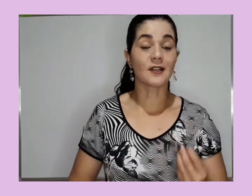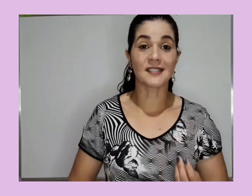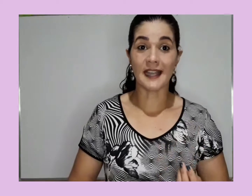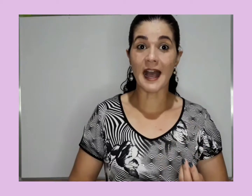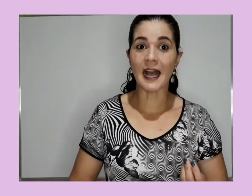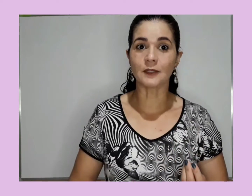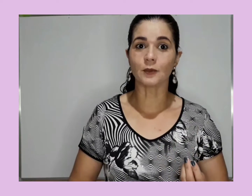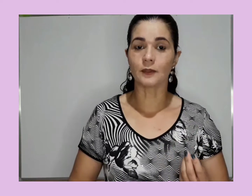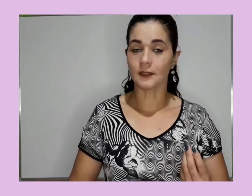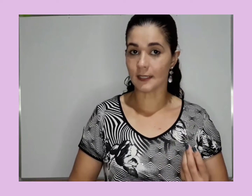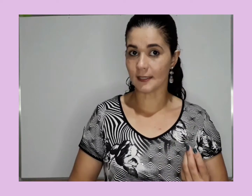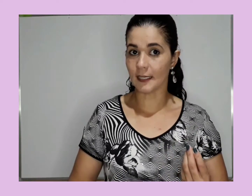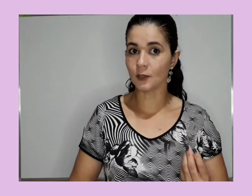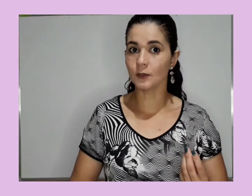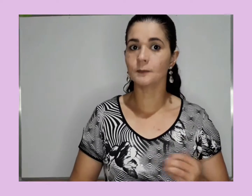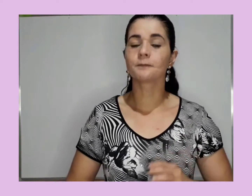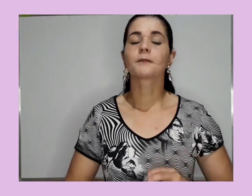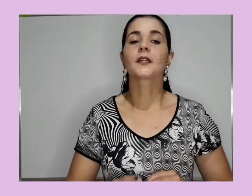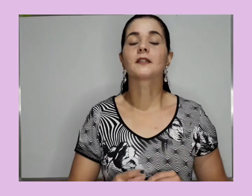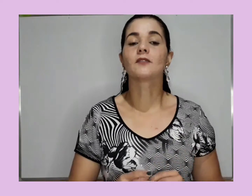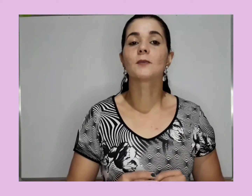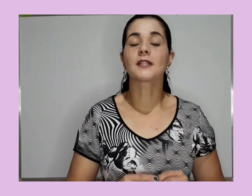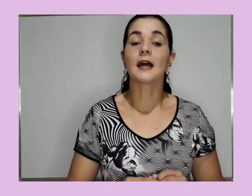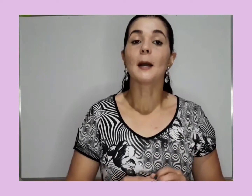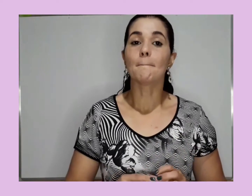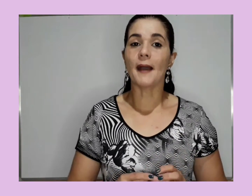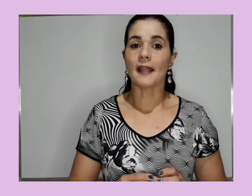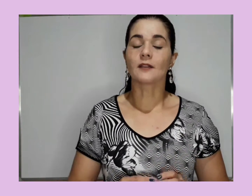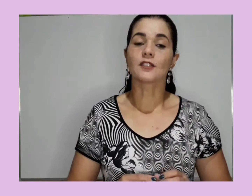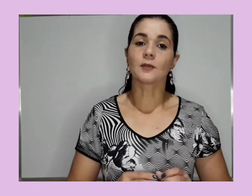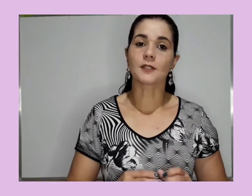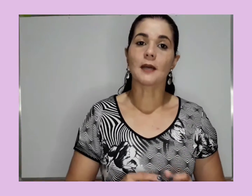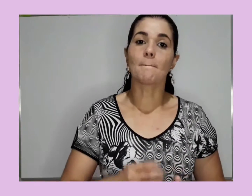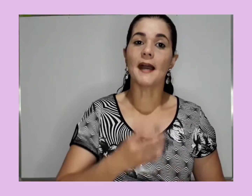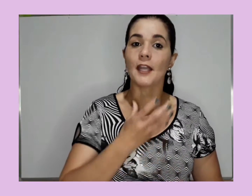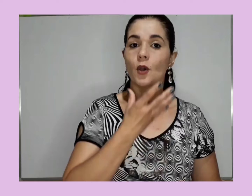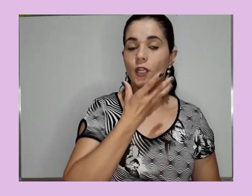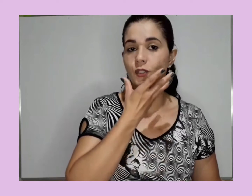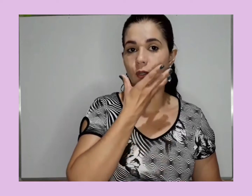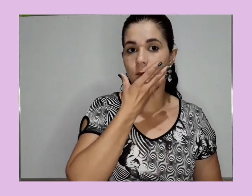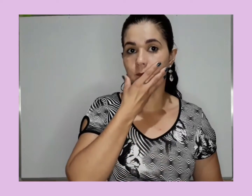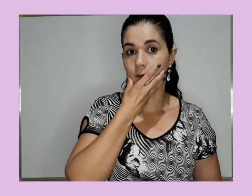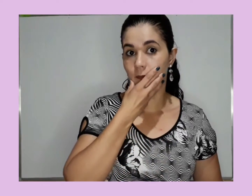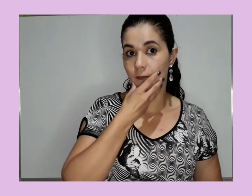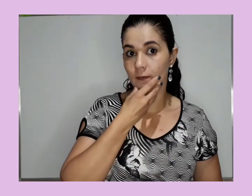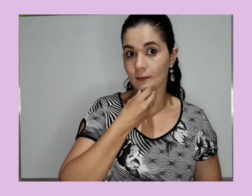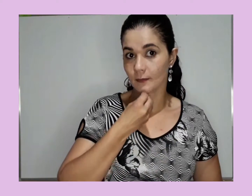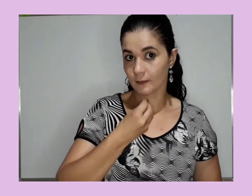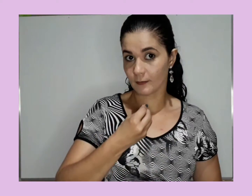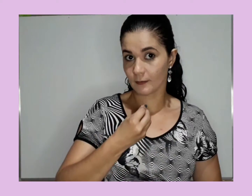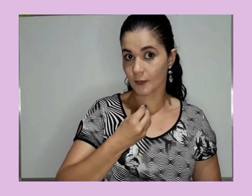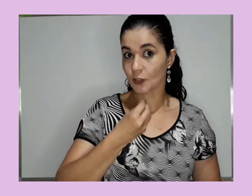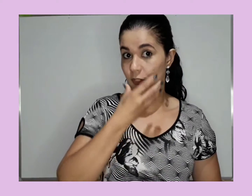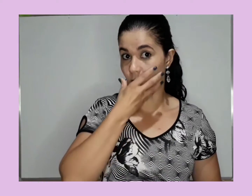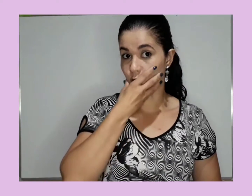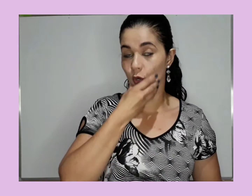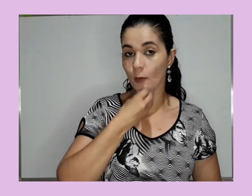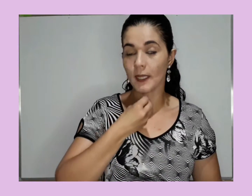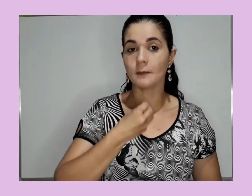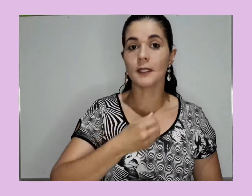está errado, tá certo? Então, vamos lá. Pai, nós vamos lá. Pai, olha só. Sinal de um homem